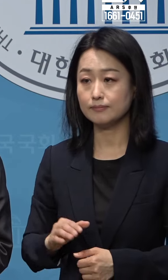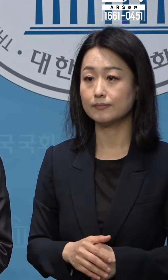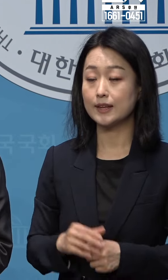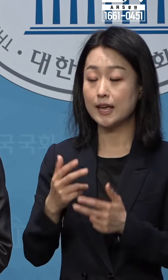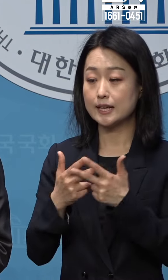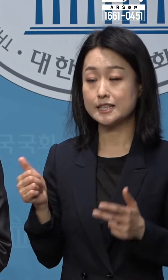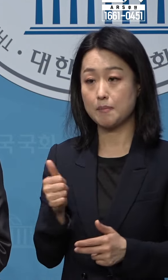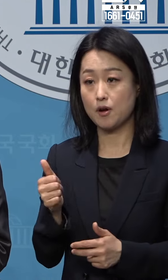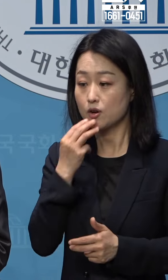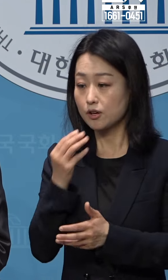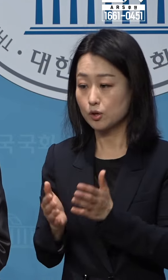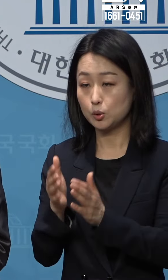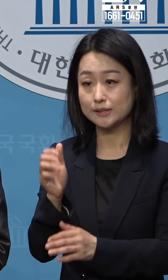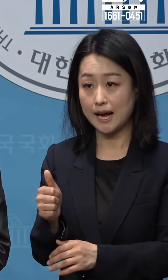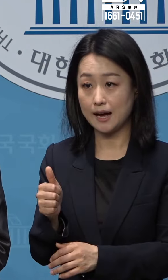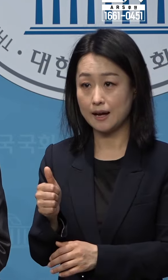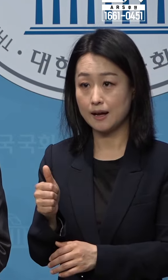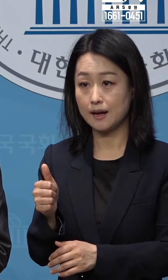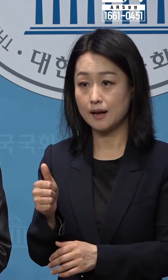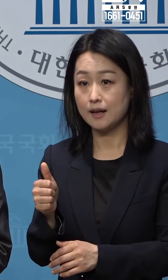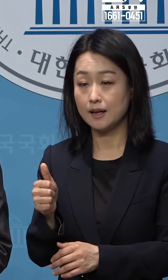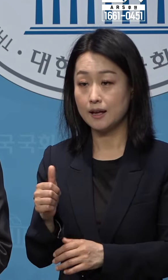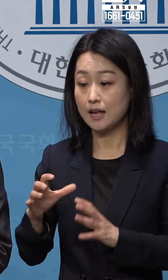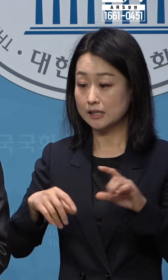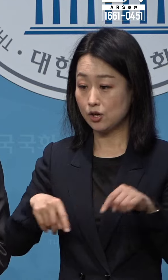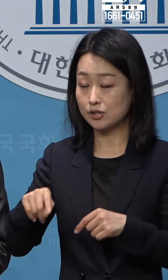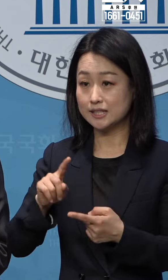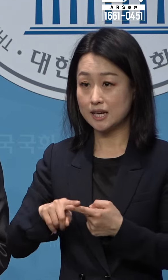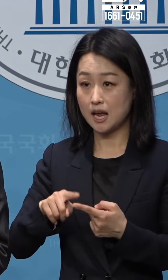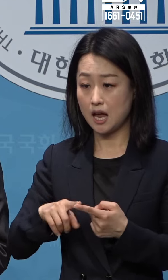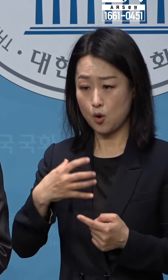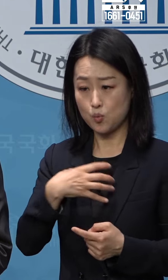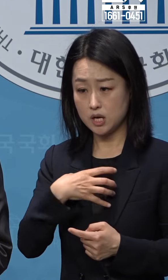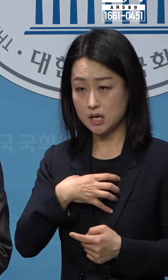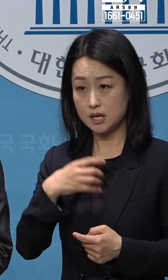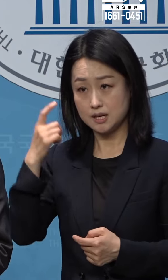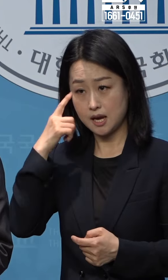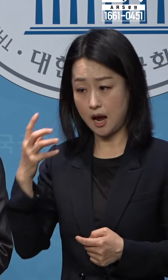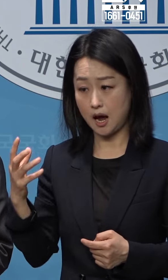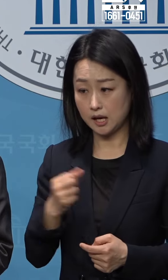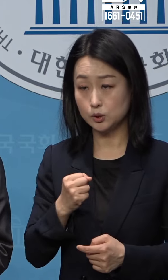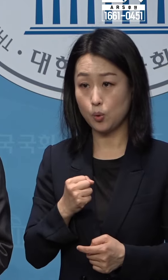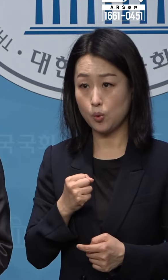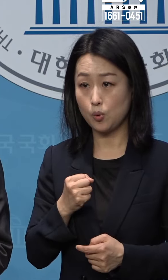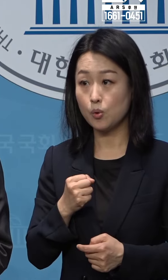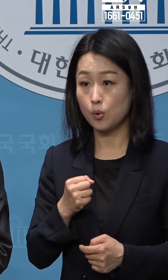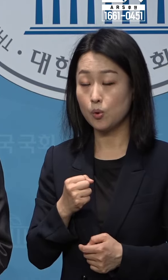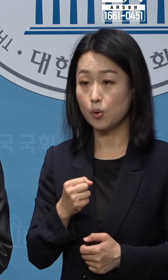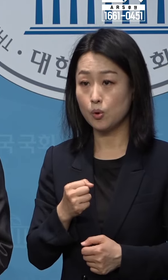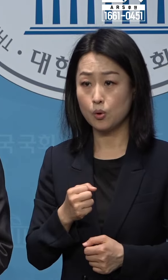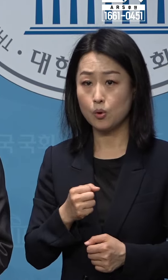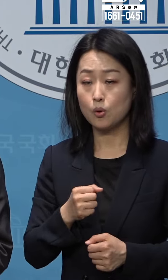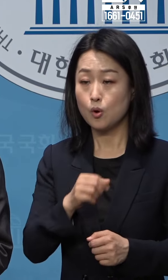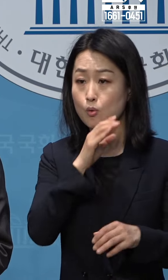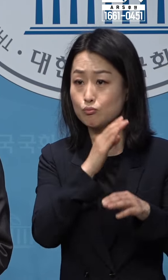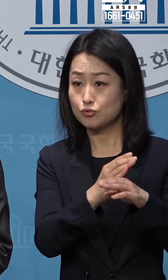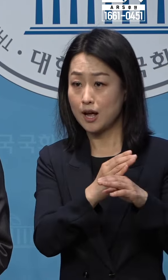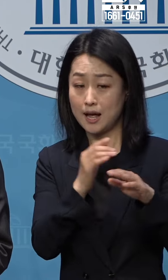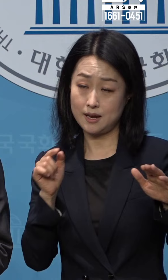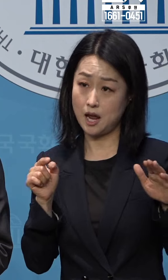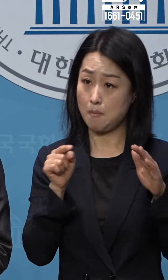이재명 경기지사가 적 리스크 외교적 리스크를 감소하고 소득을 기대할 수 없는